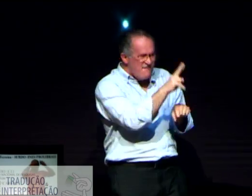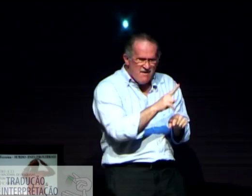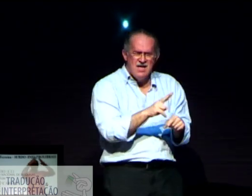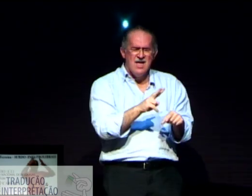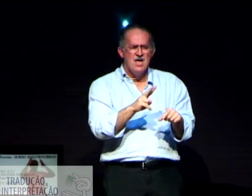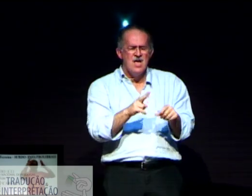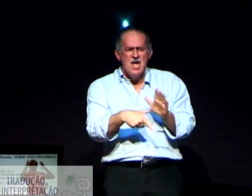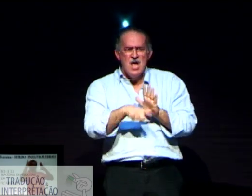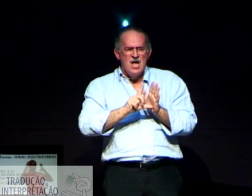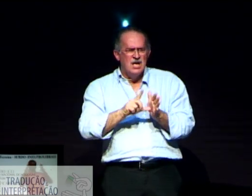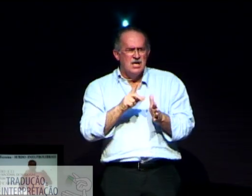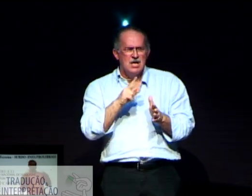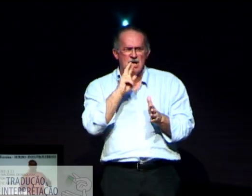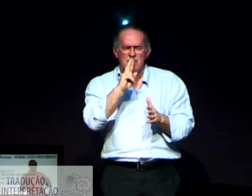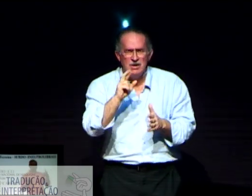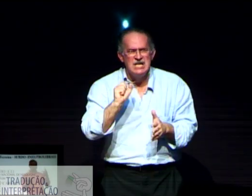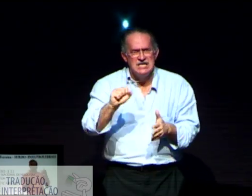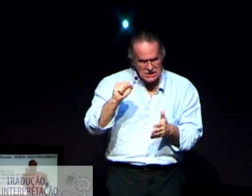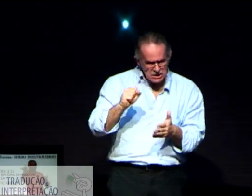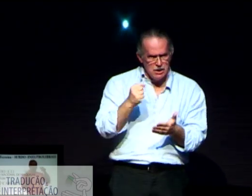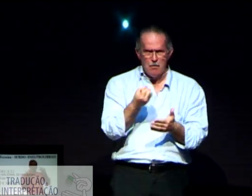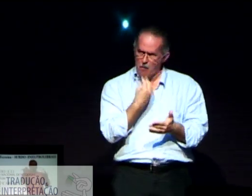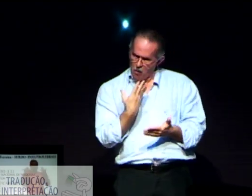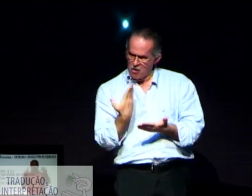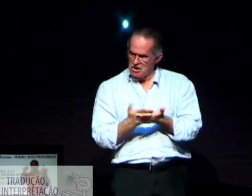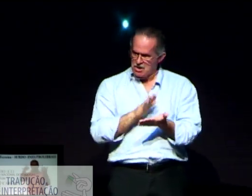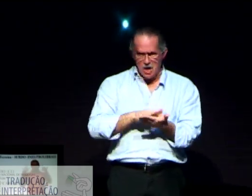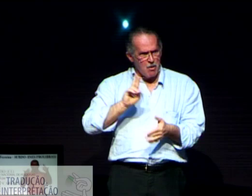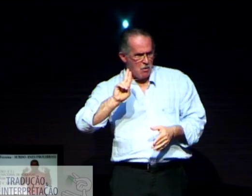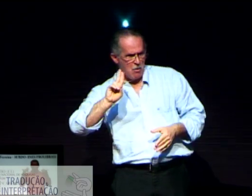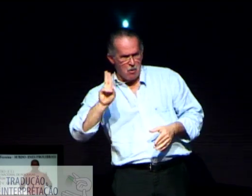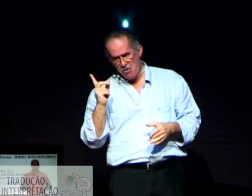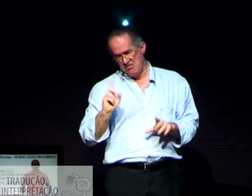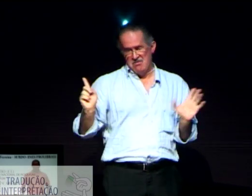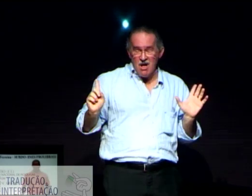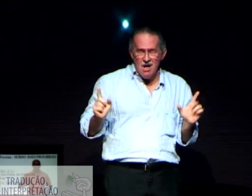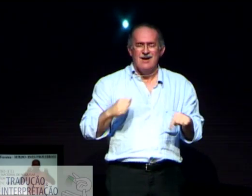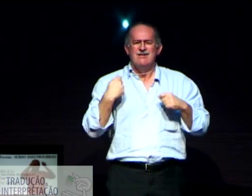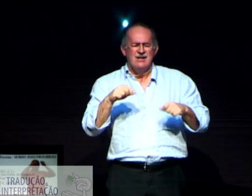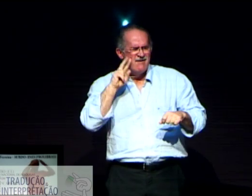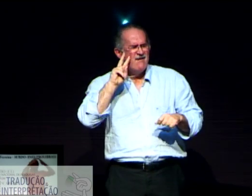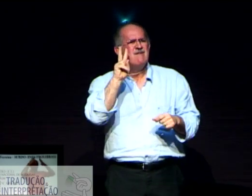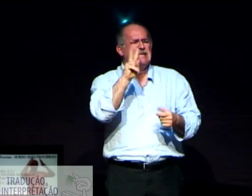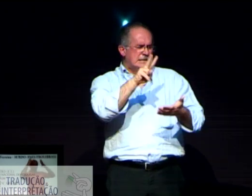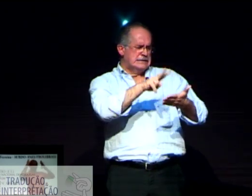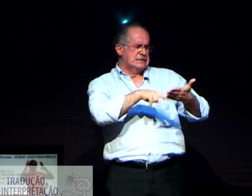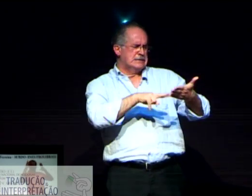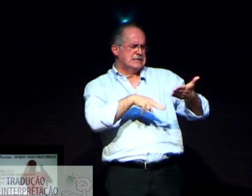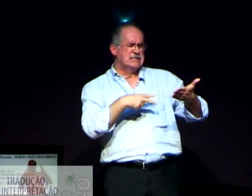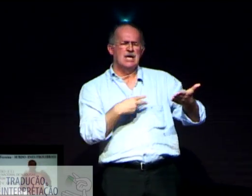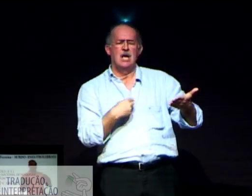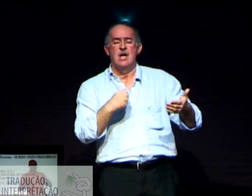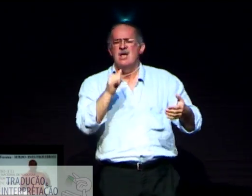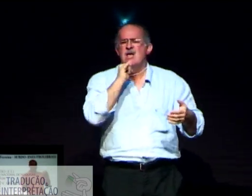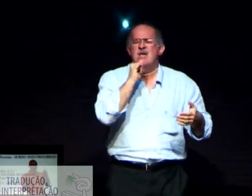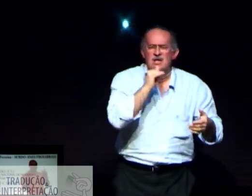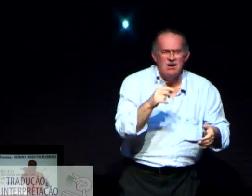Nós observamos que antes as respostas, não se foi uma boa tradução ou